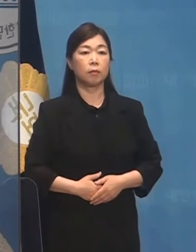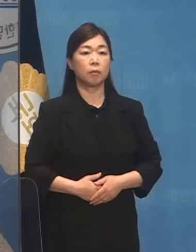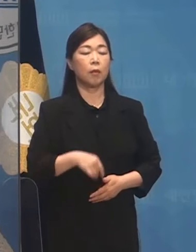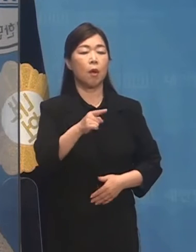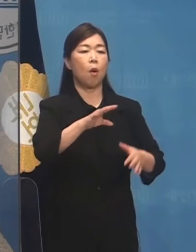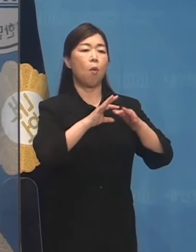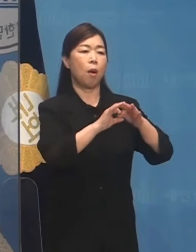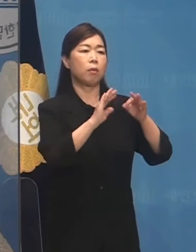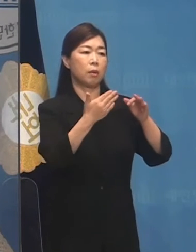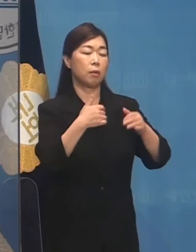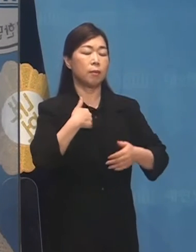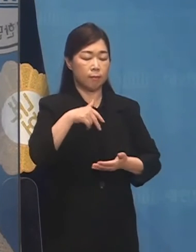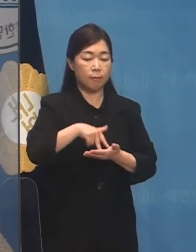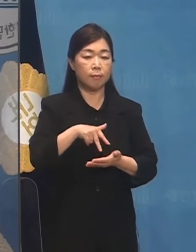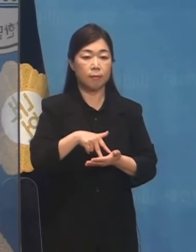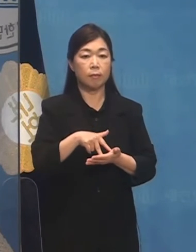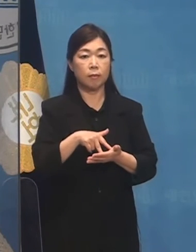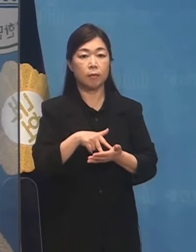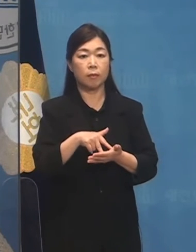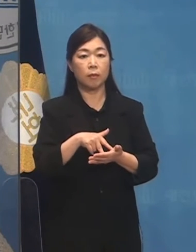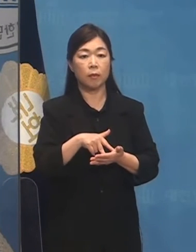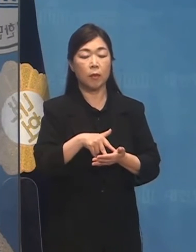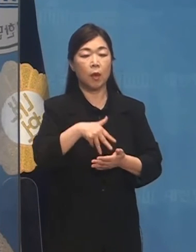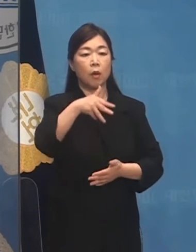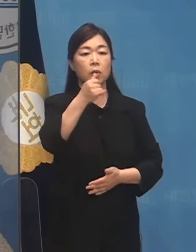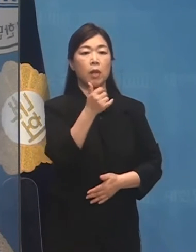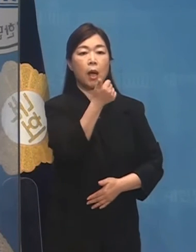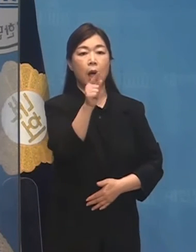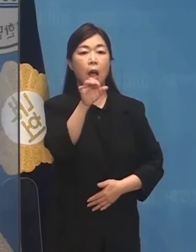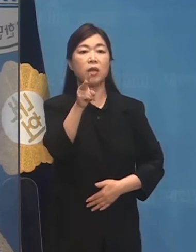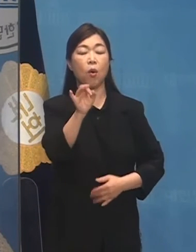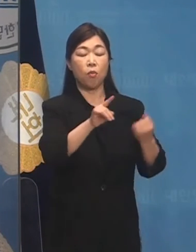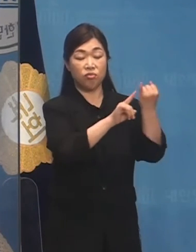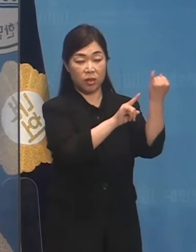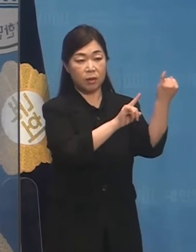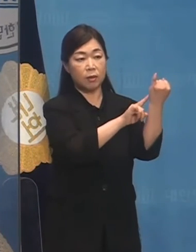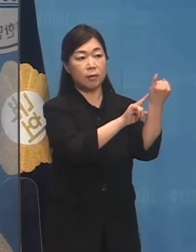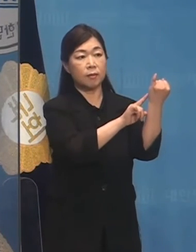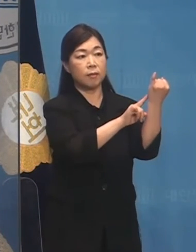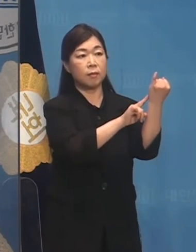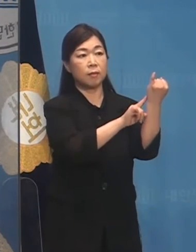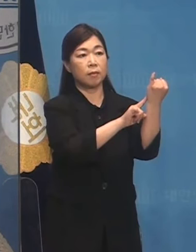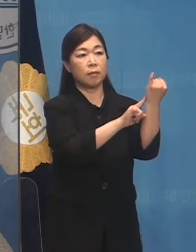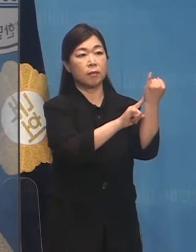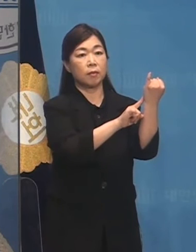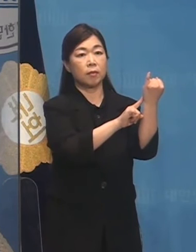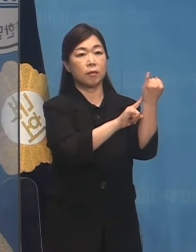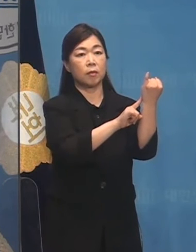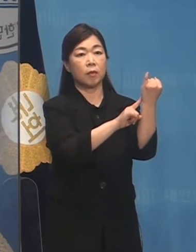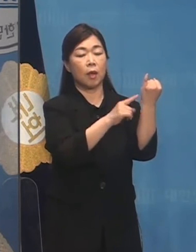이와 관련해서 저는 최화영 씨, 배우자 최화영 씨가